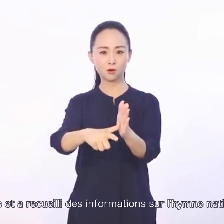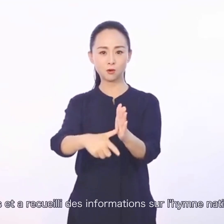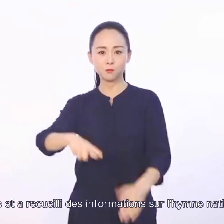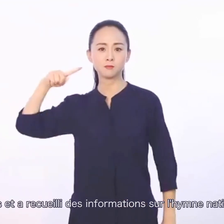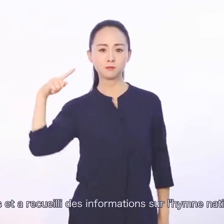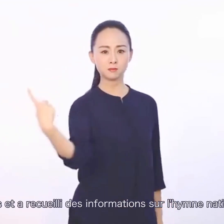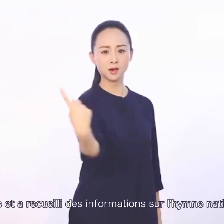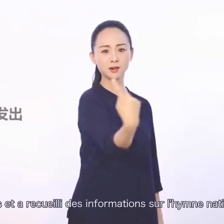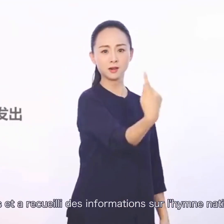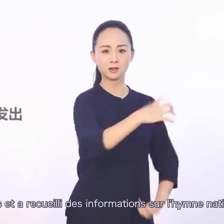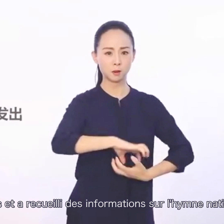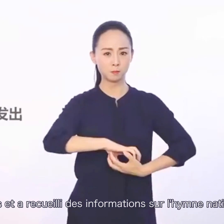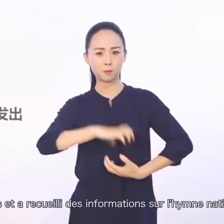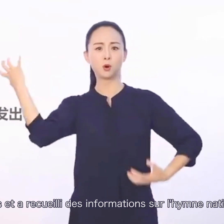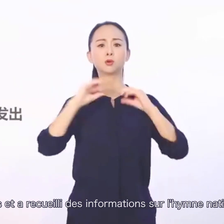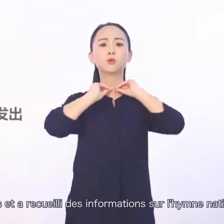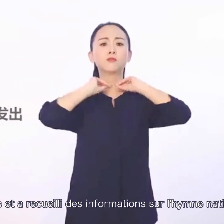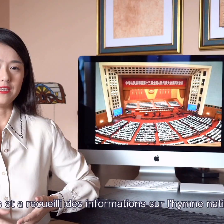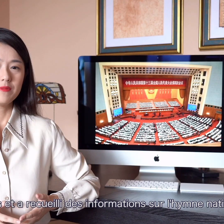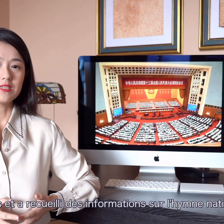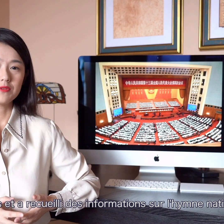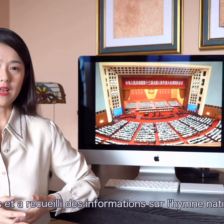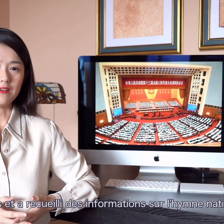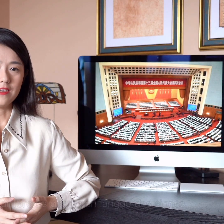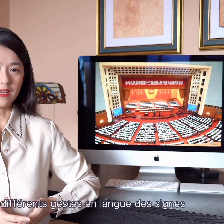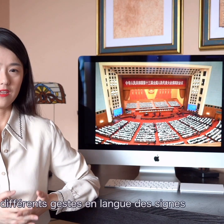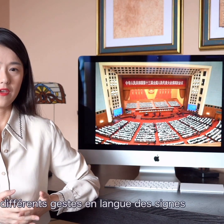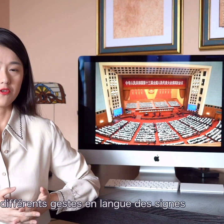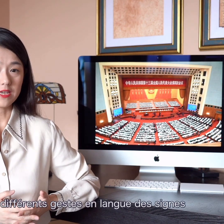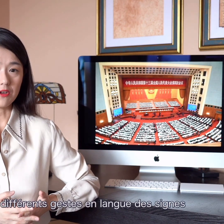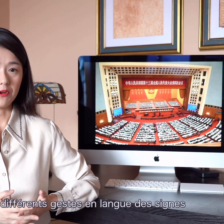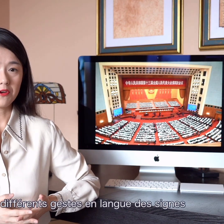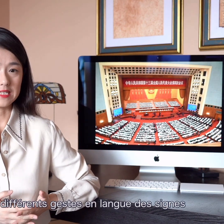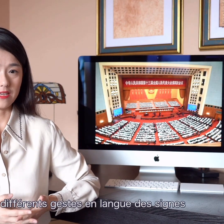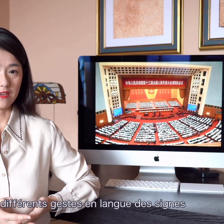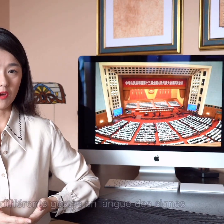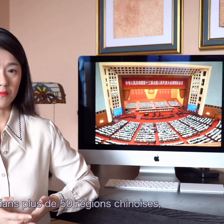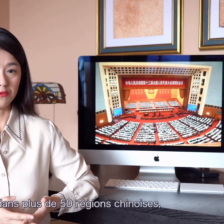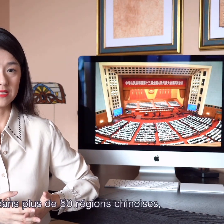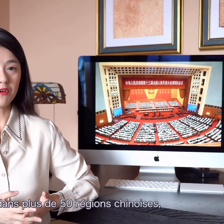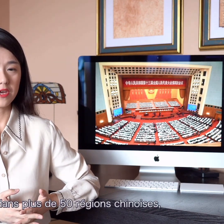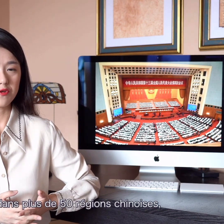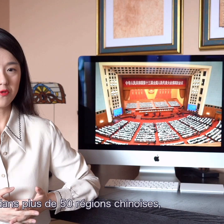le pays et a recueilli des informations sur l'hymne national et les différents gestes en langue des signes dans plus de 50 régions